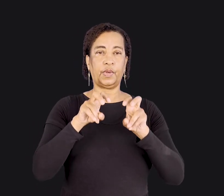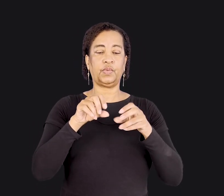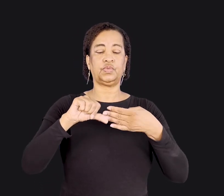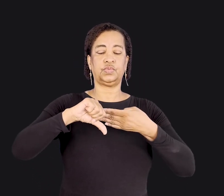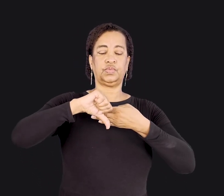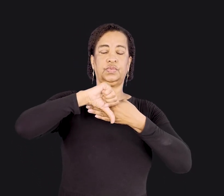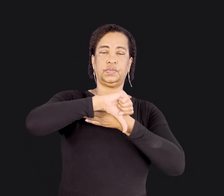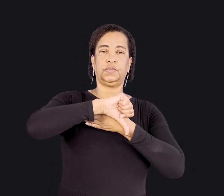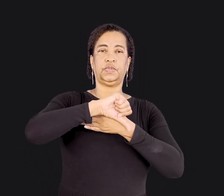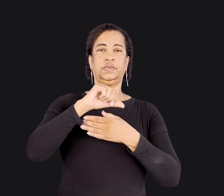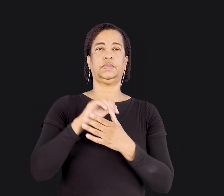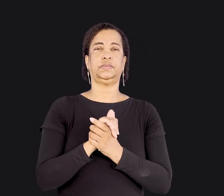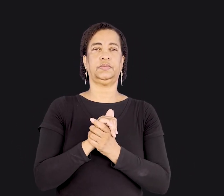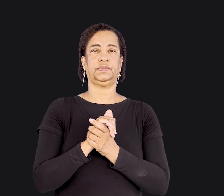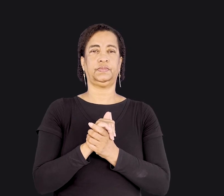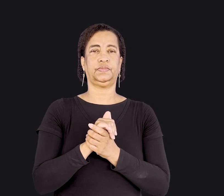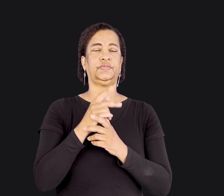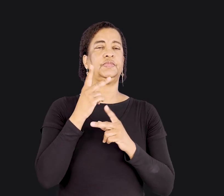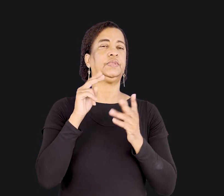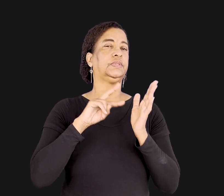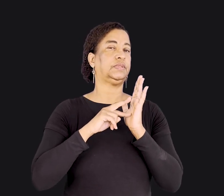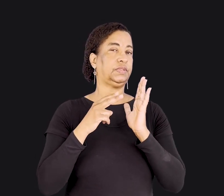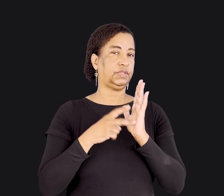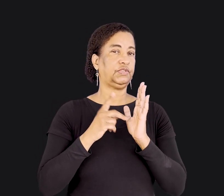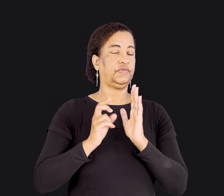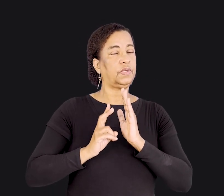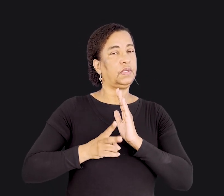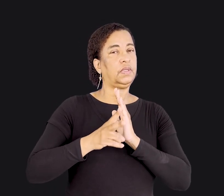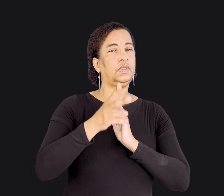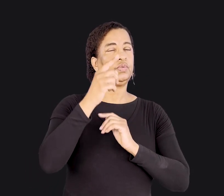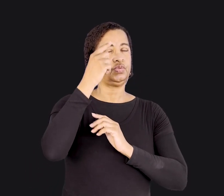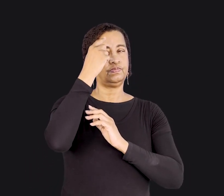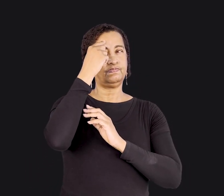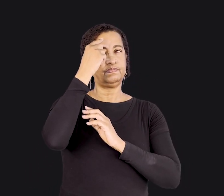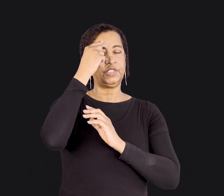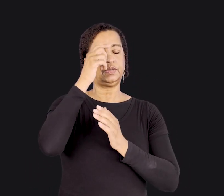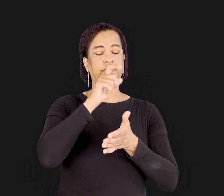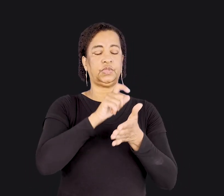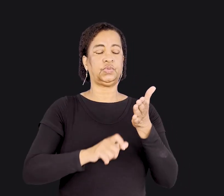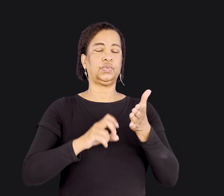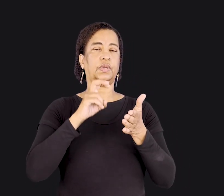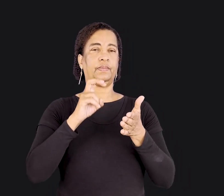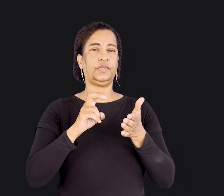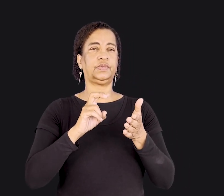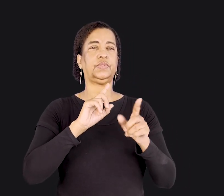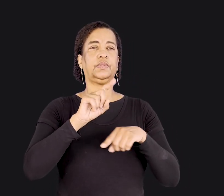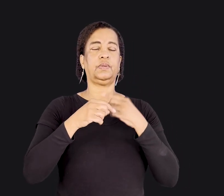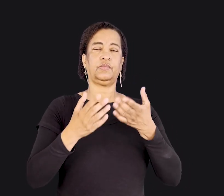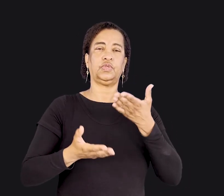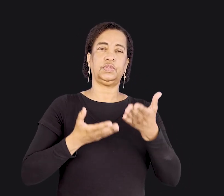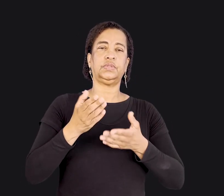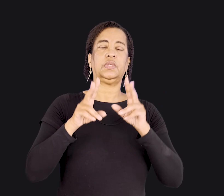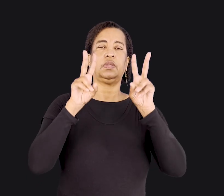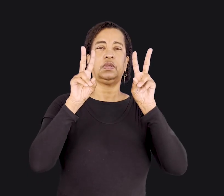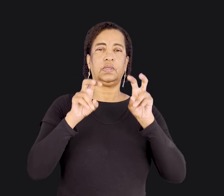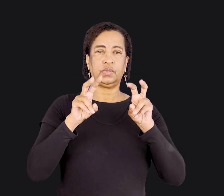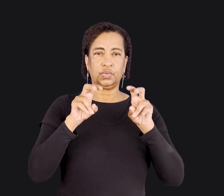da imoralidade. Quer dizer que ele continuou o pensamento do capítulo 5 depois de tratar do assunto de litígios